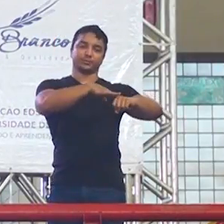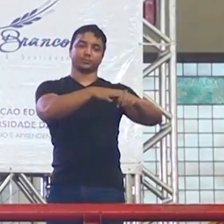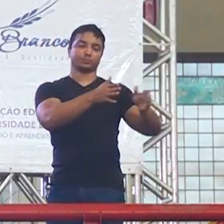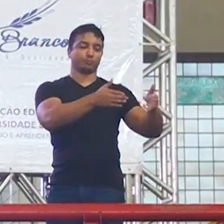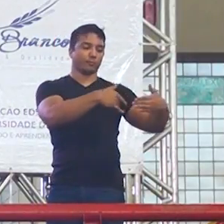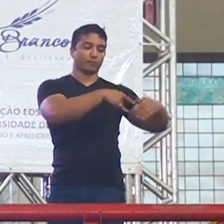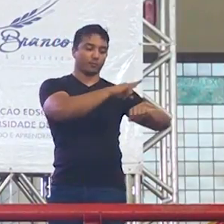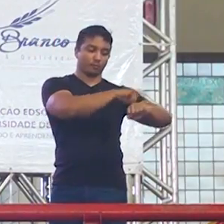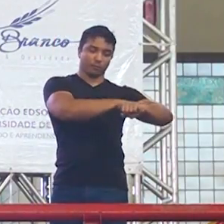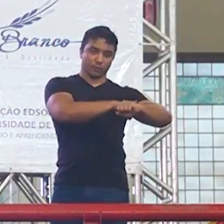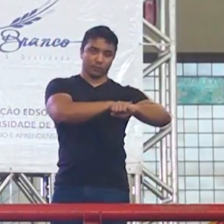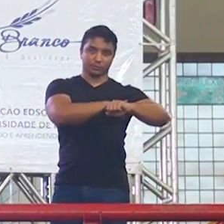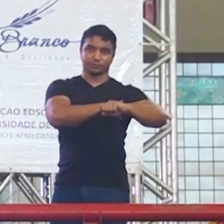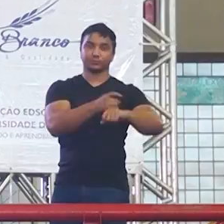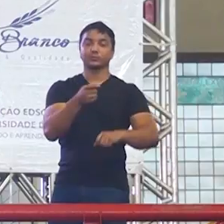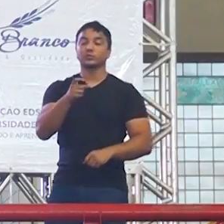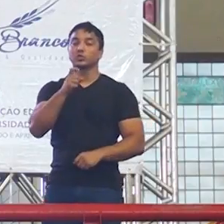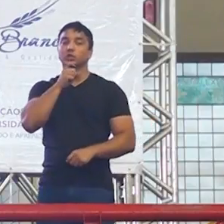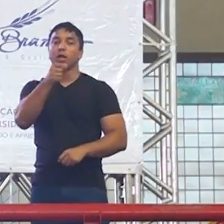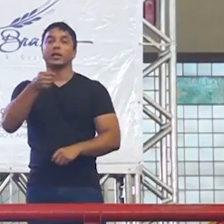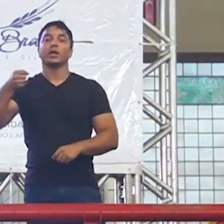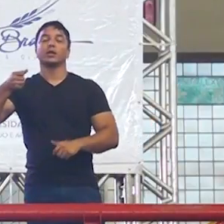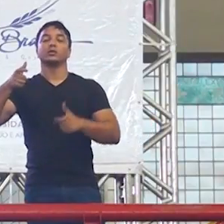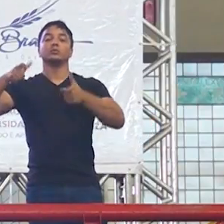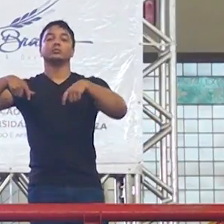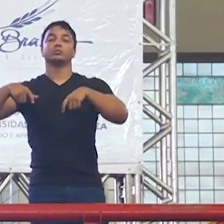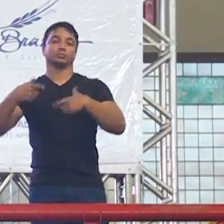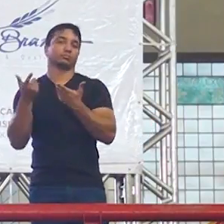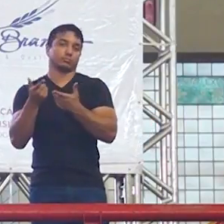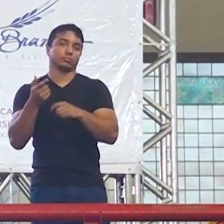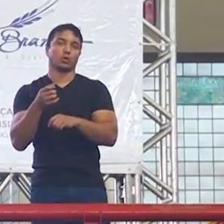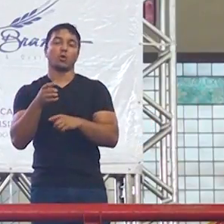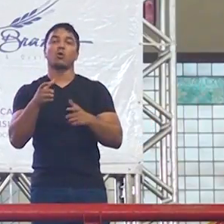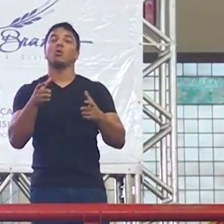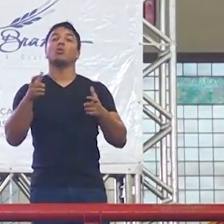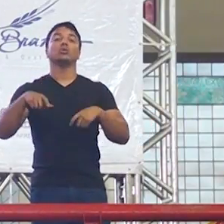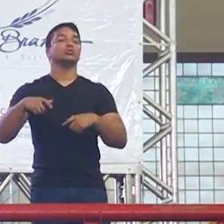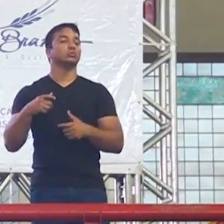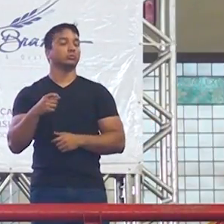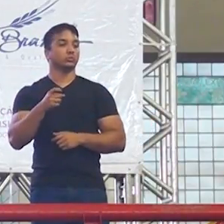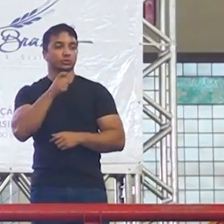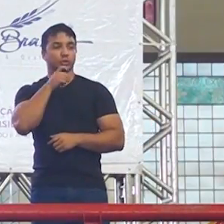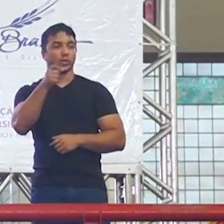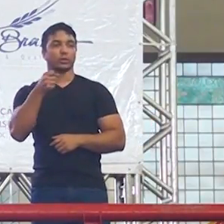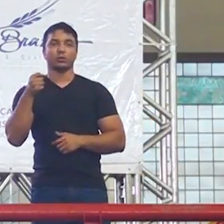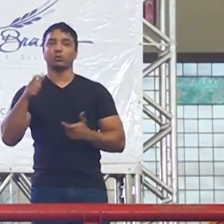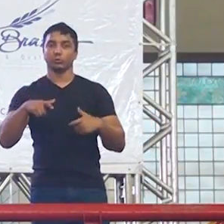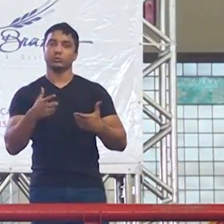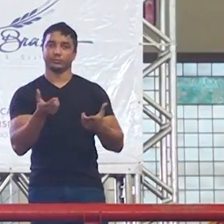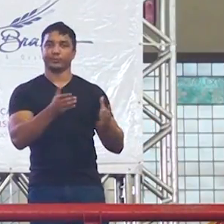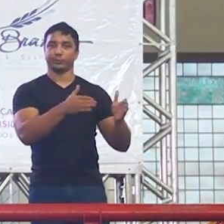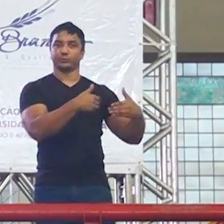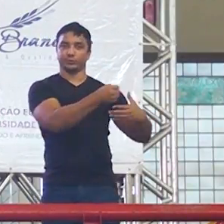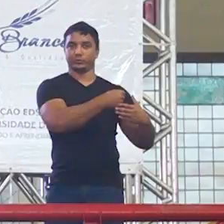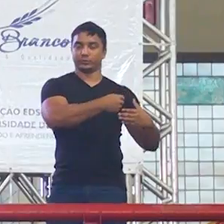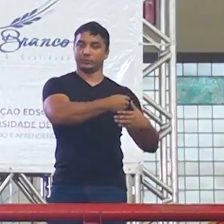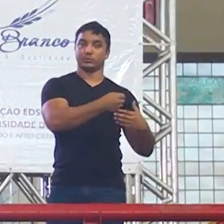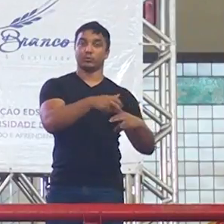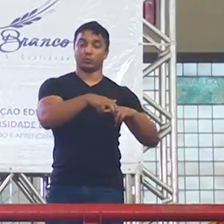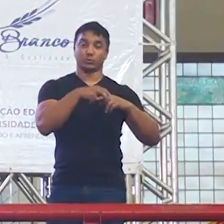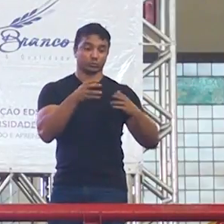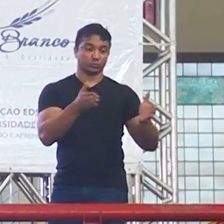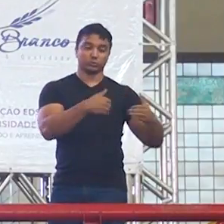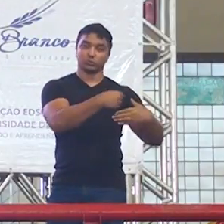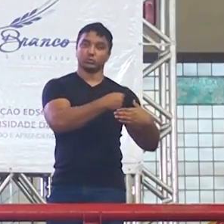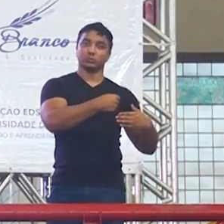é? A geladeira. Está onde a geladeira? Na cozinha. Por isso que ele fala, a